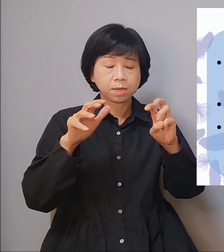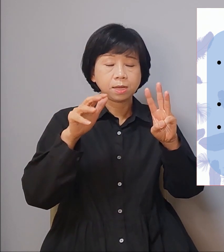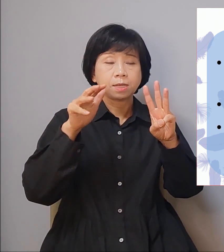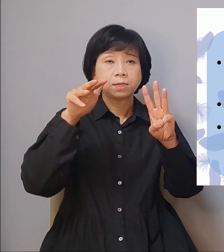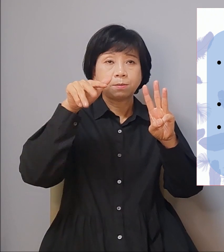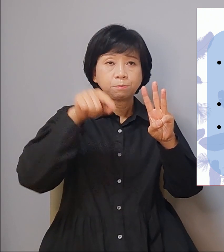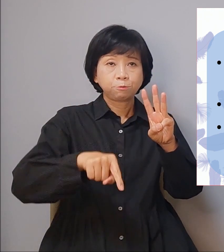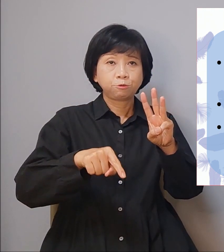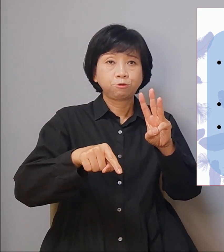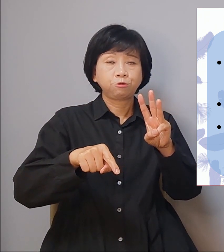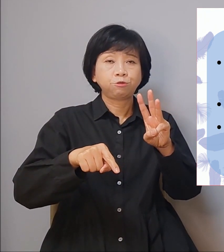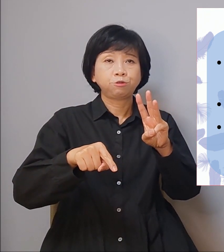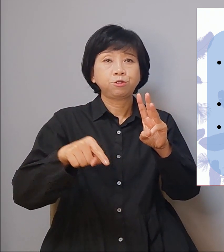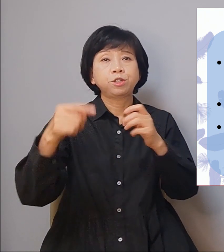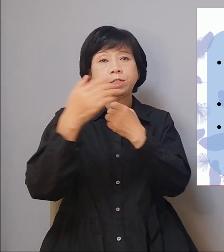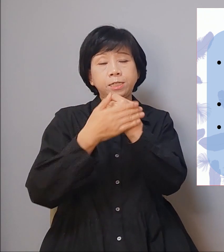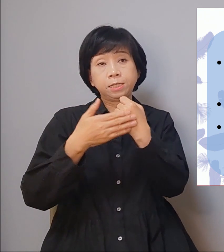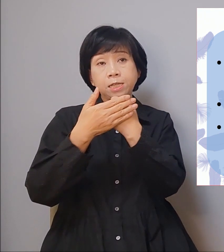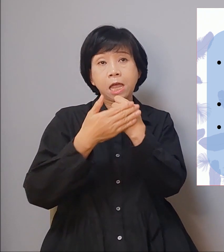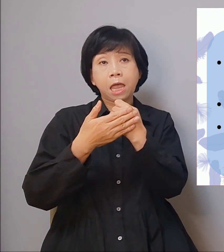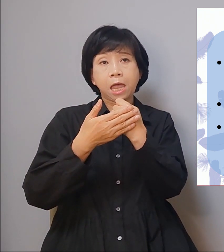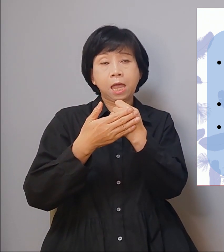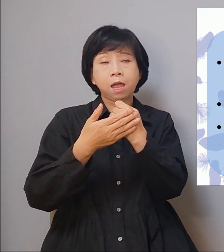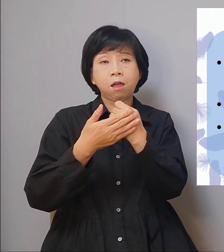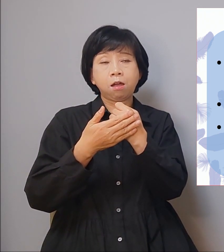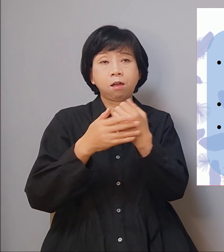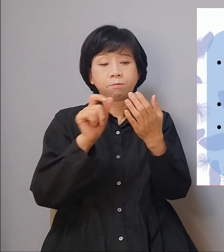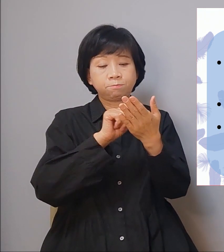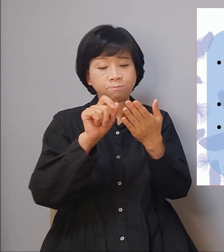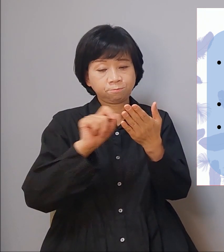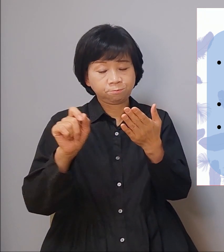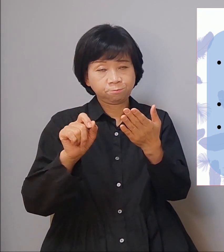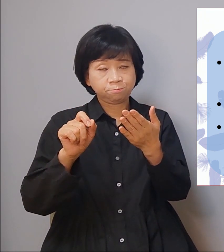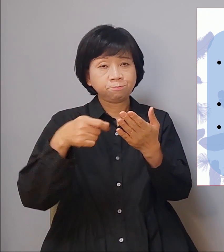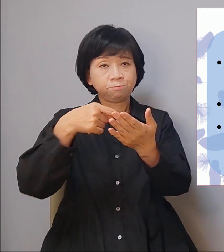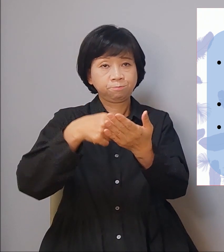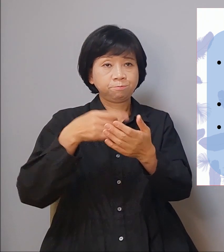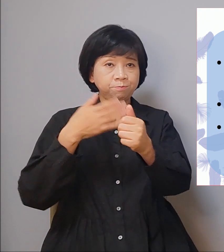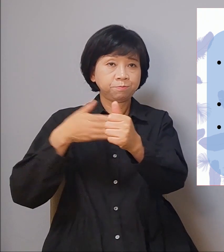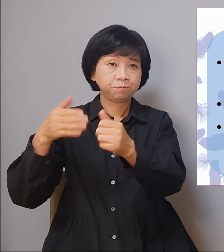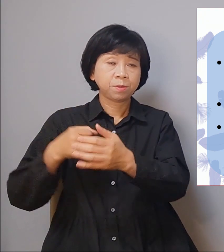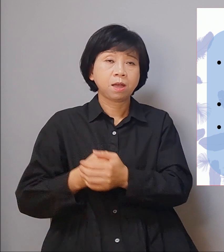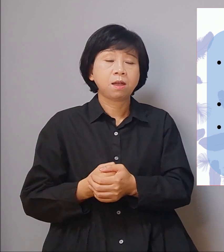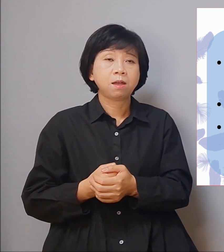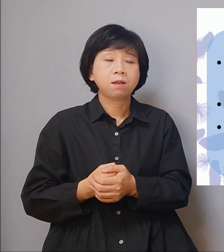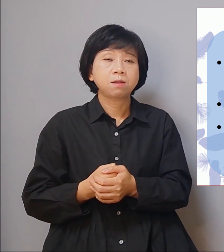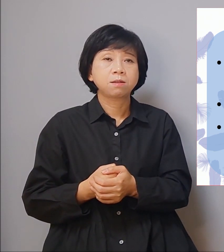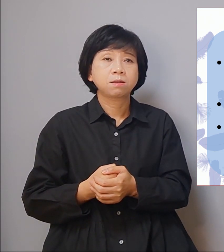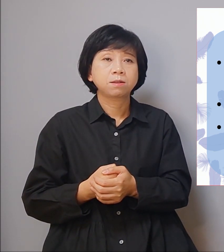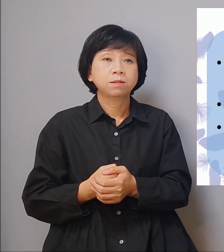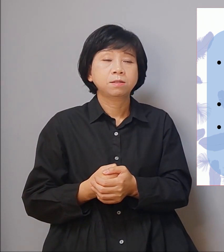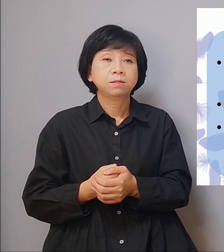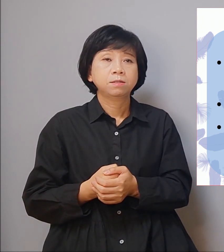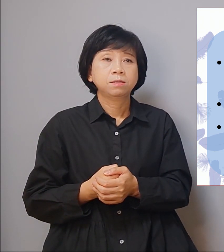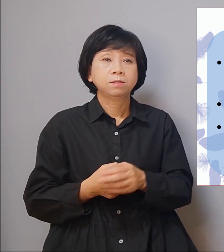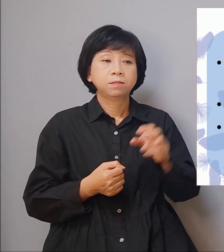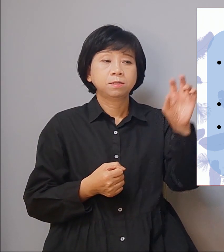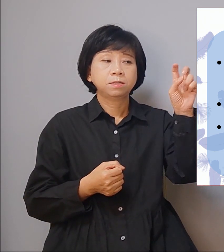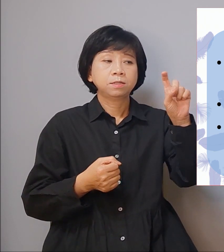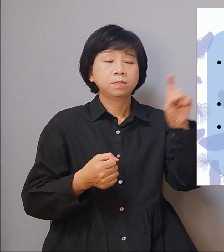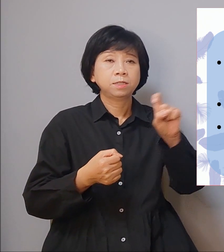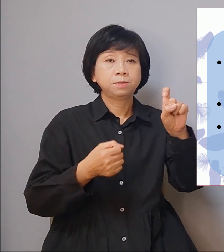받은 은혜를 한 줄 나눔으로 제출 바랍니다. 10대 뉴스를 만듭니다. 인터뷰 영상에 협력